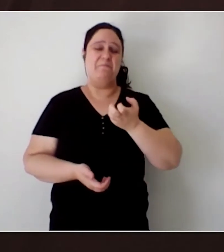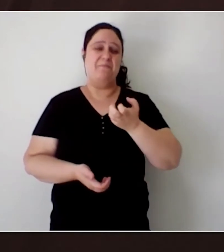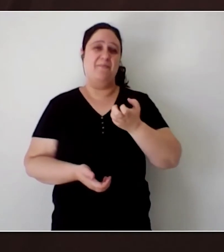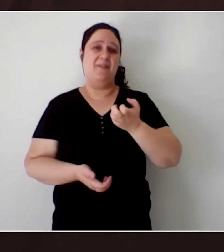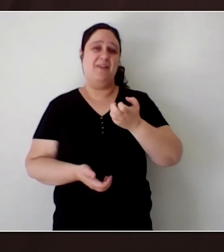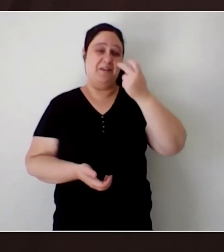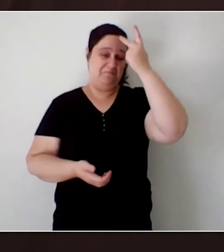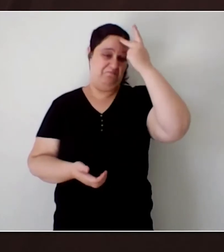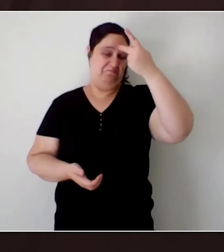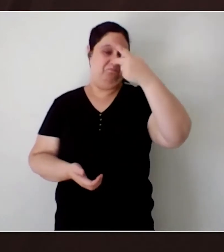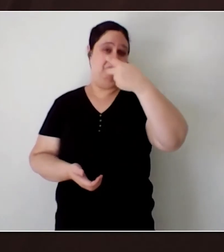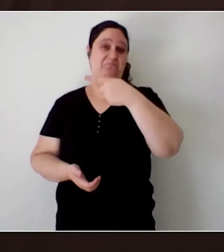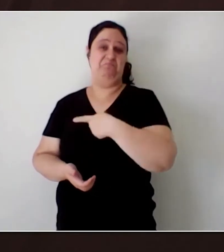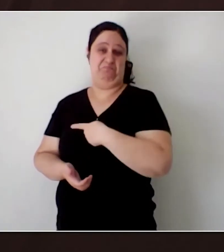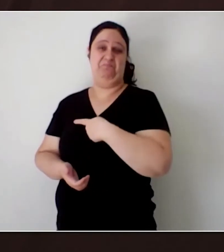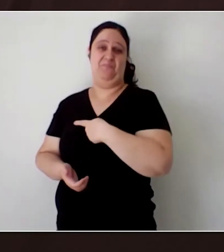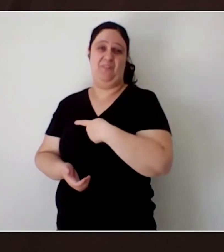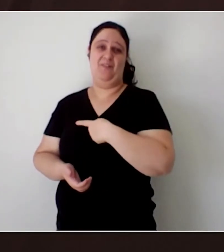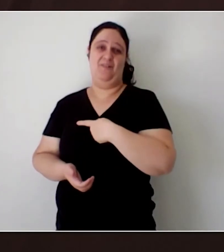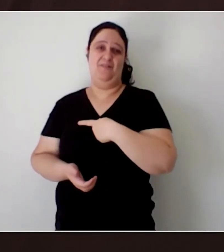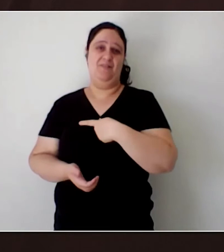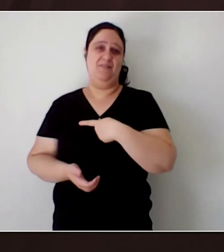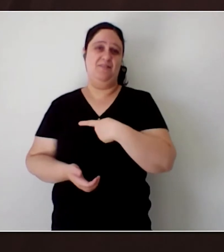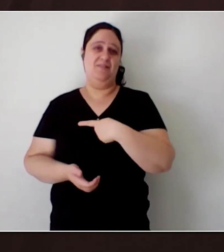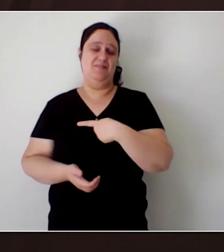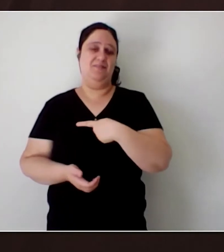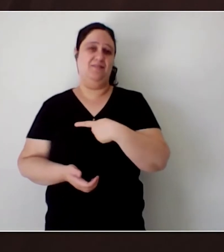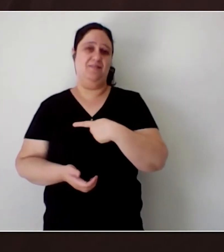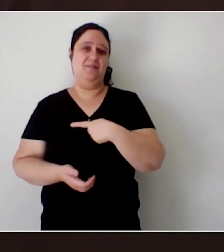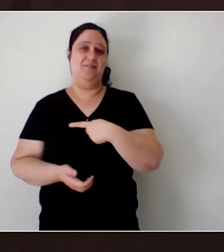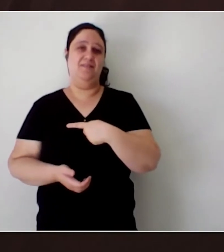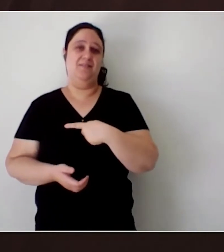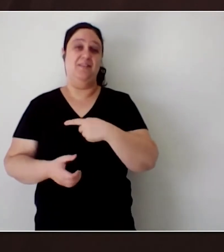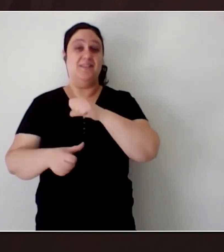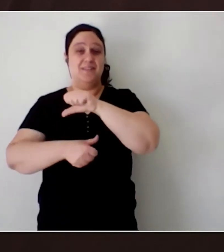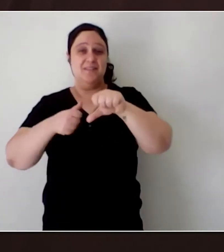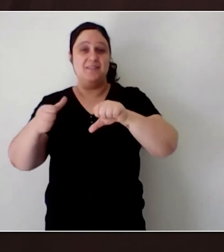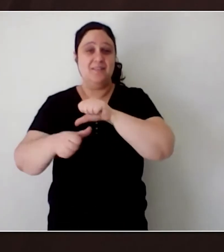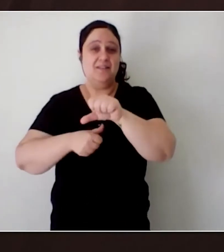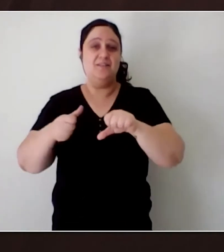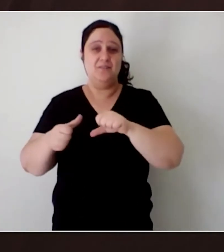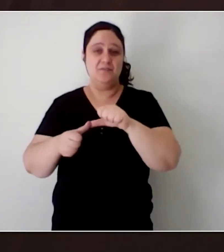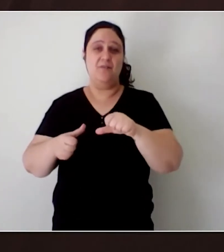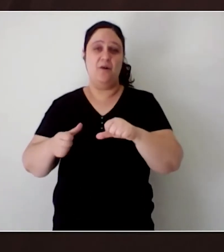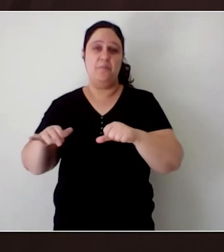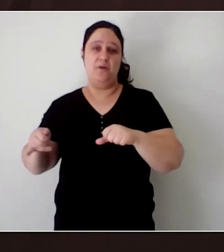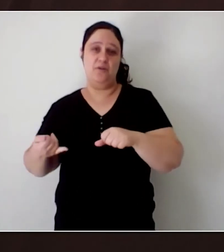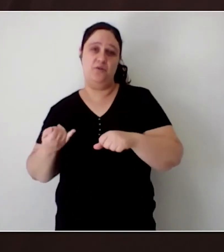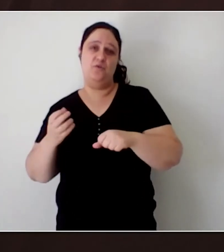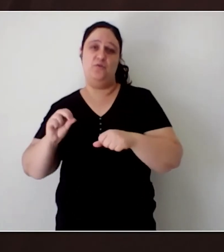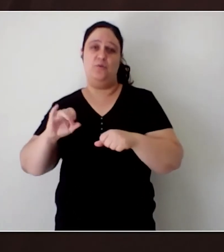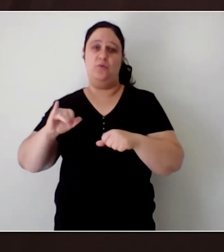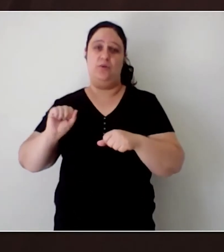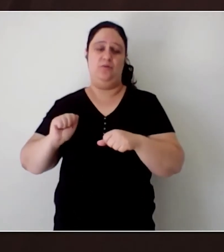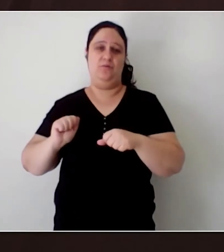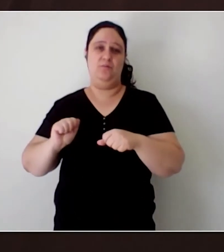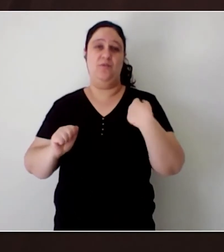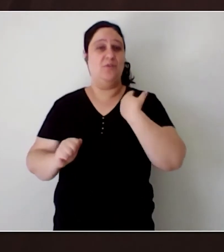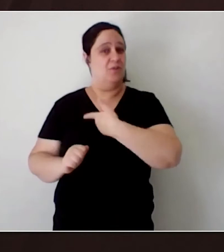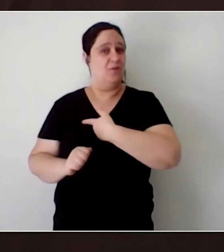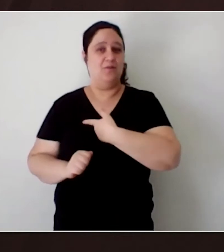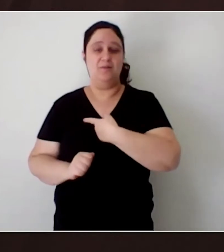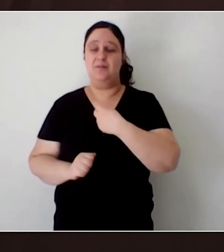Nós queremos que todos os irmãos sejam seguidores do Senhor Jesus. Sejam discípulos do Senhor